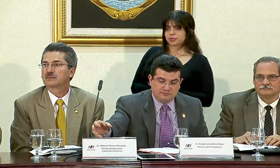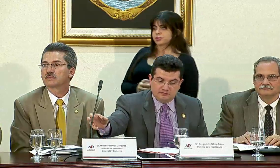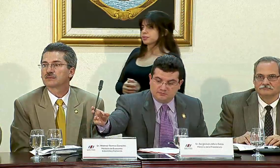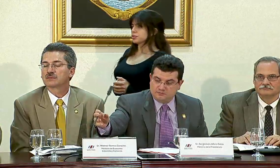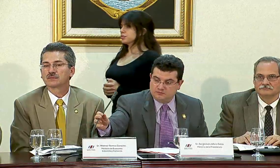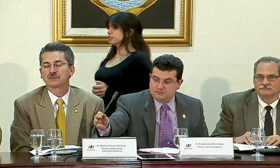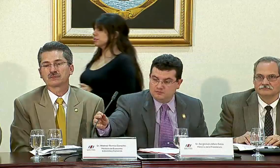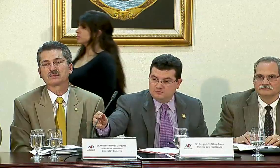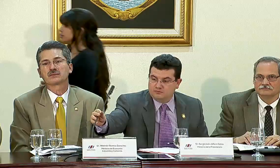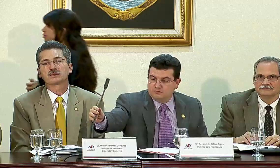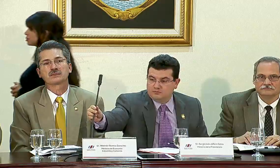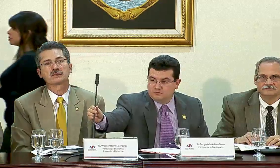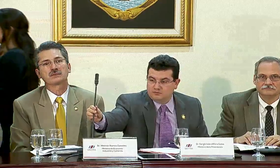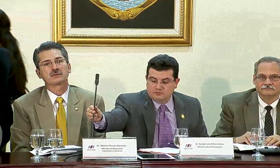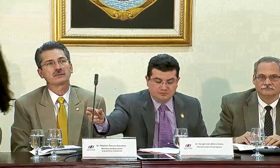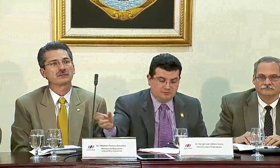Continuamos con las consultas.